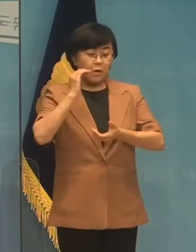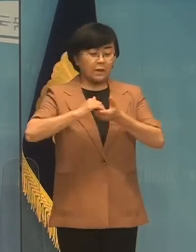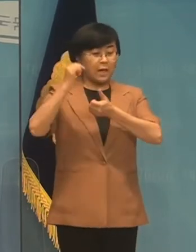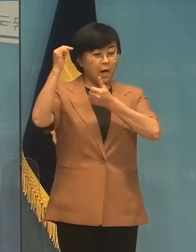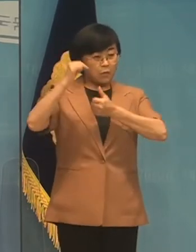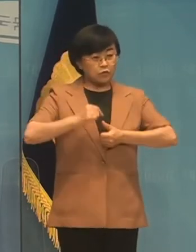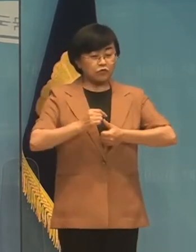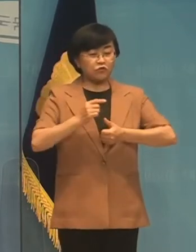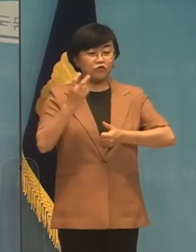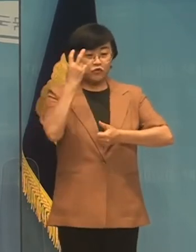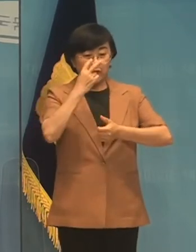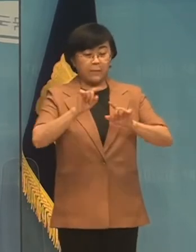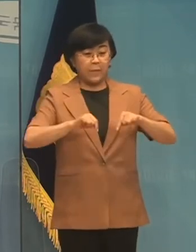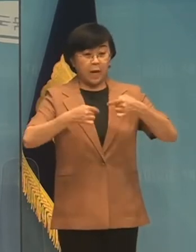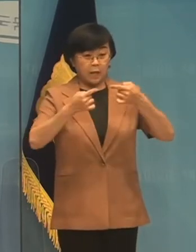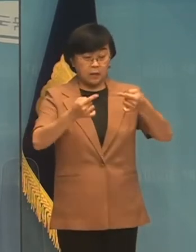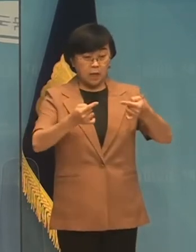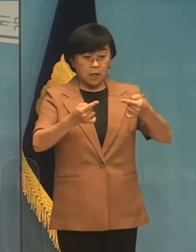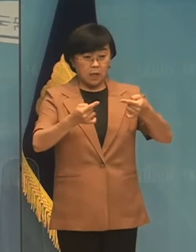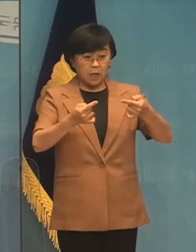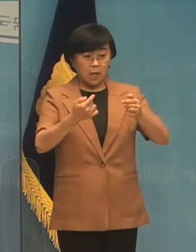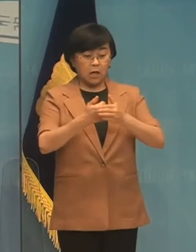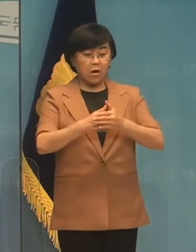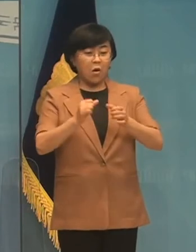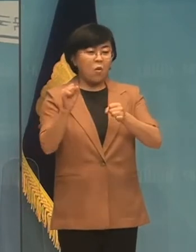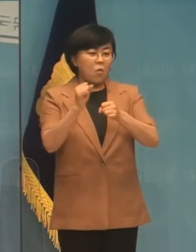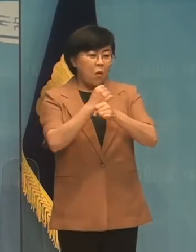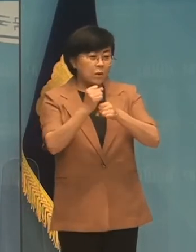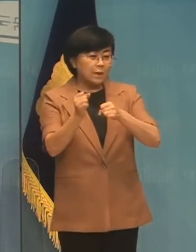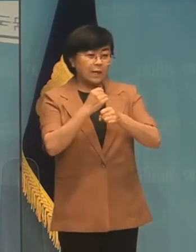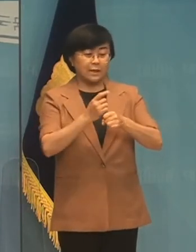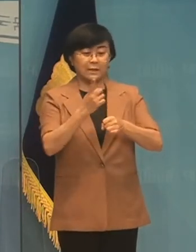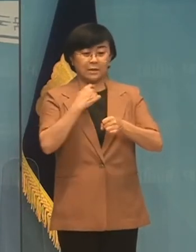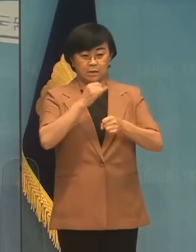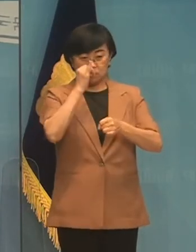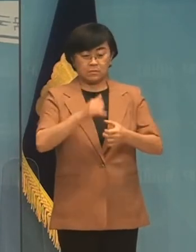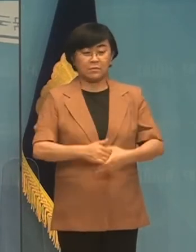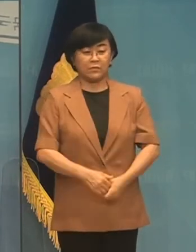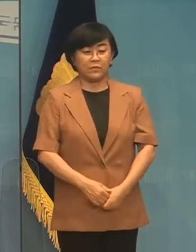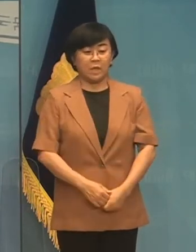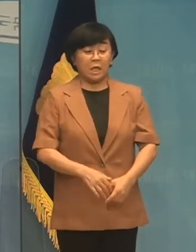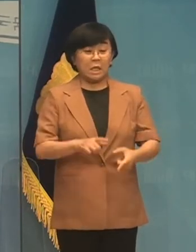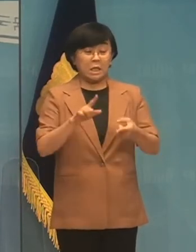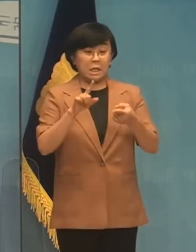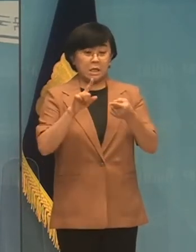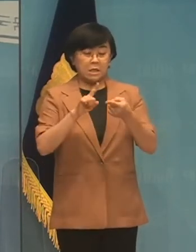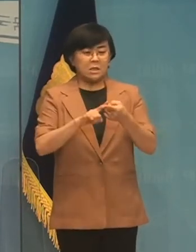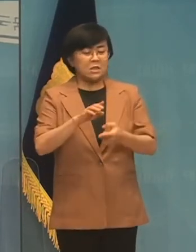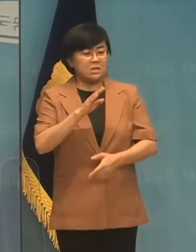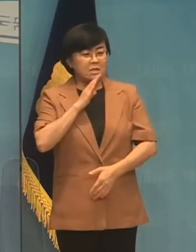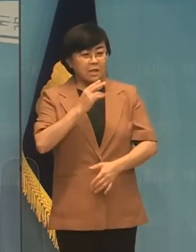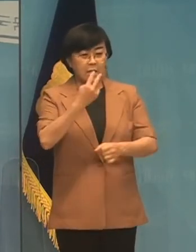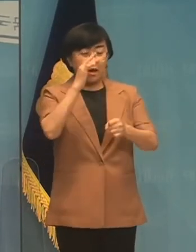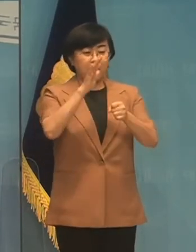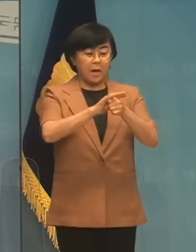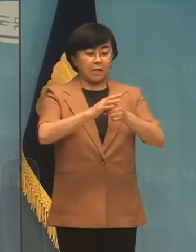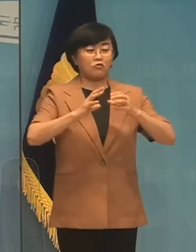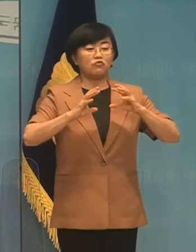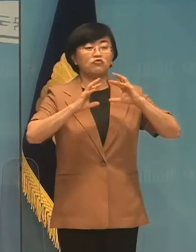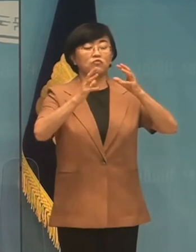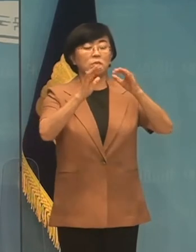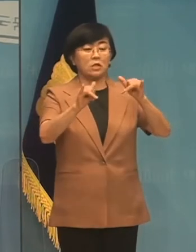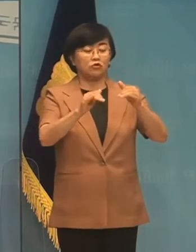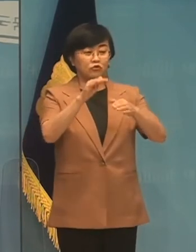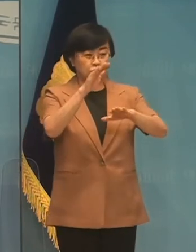하명 수사를 했다며 수사가 아닌 공작을 펼친 바 있습니다. 국세무민이 따로 없는 대국민